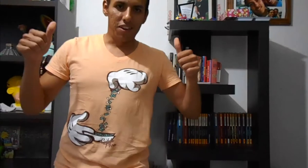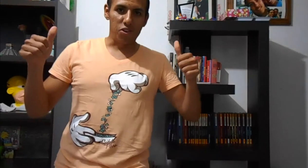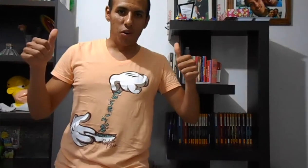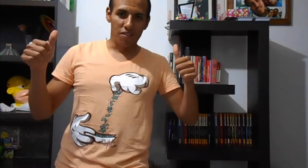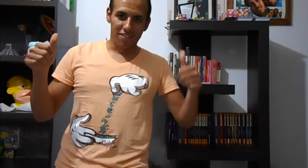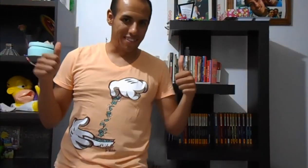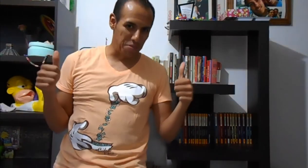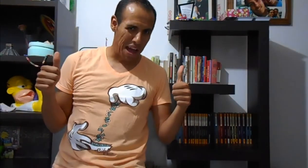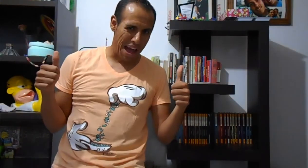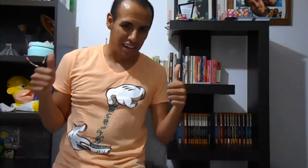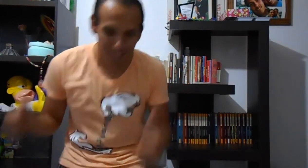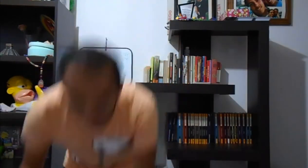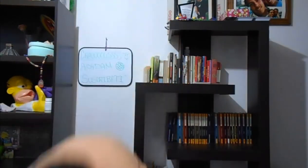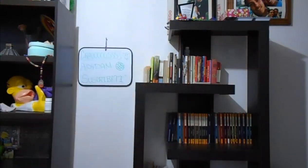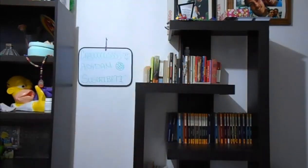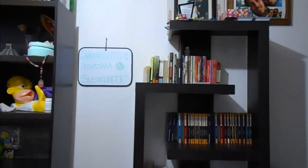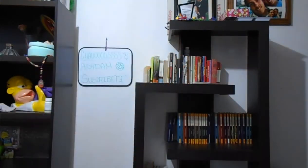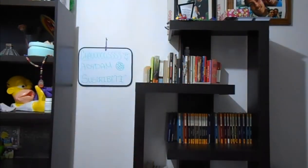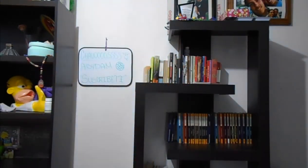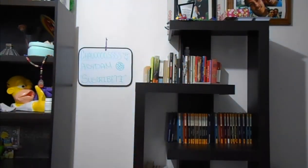Y yo, Damián.